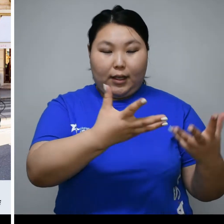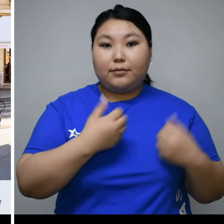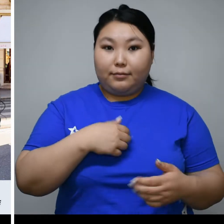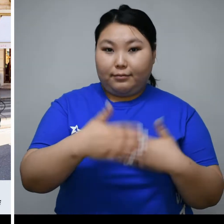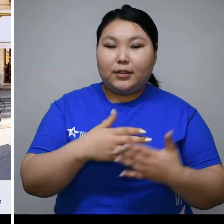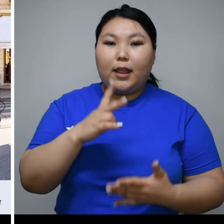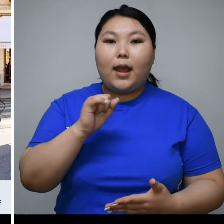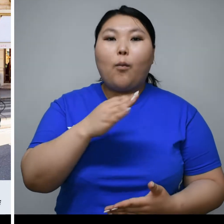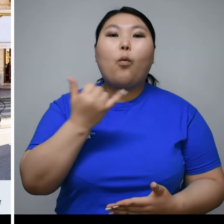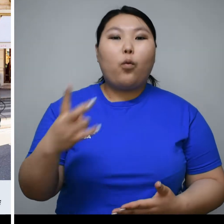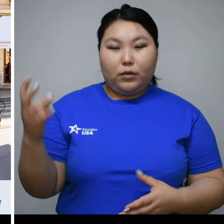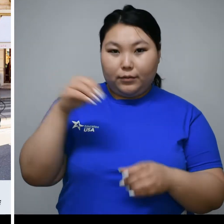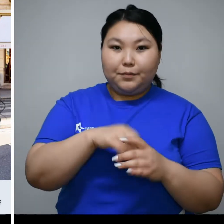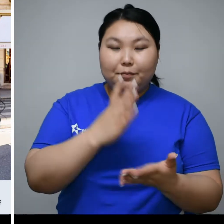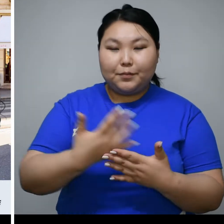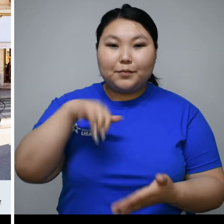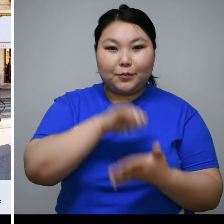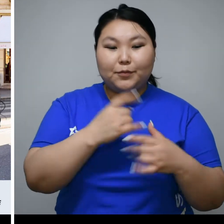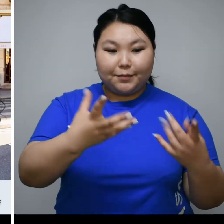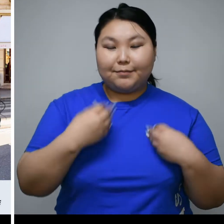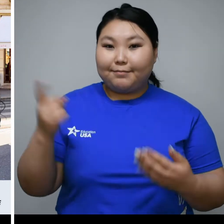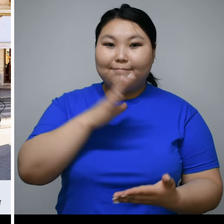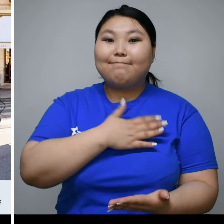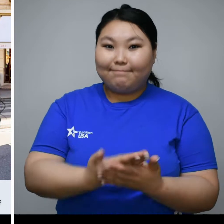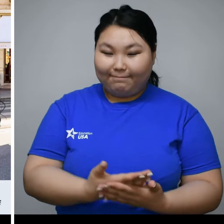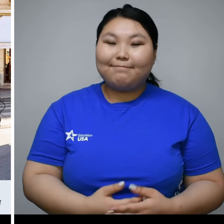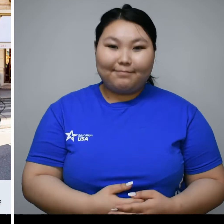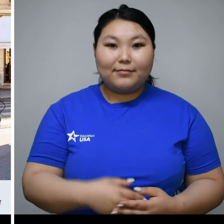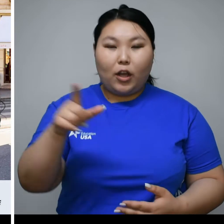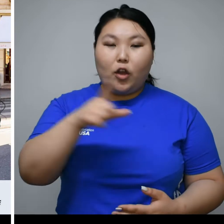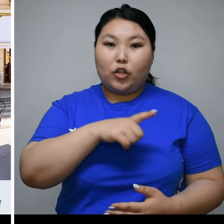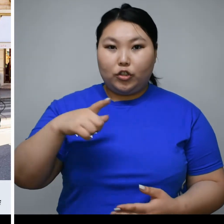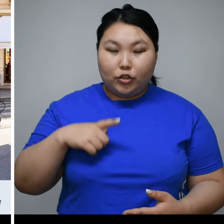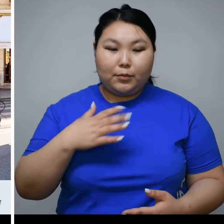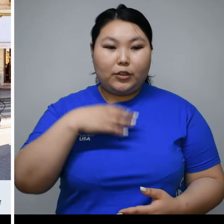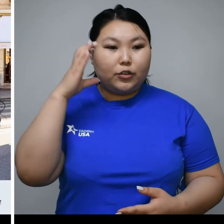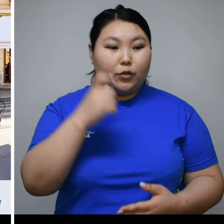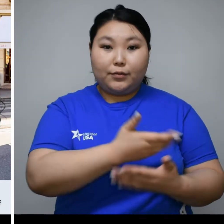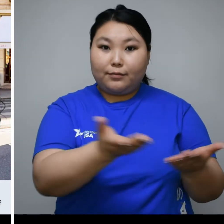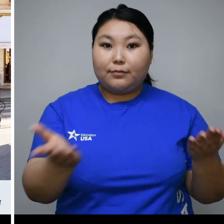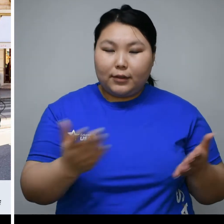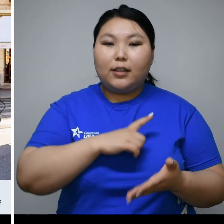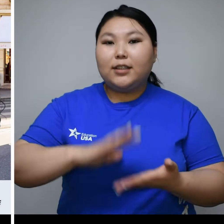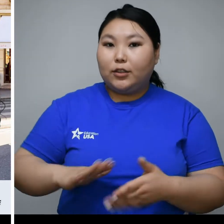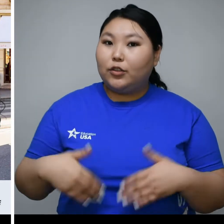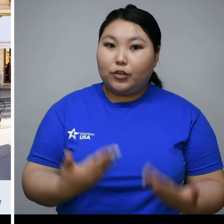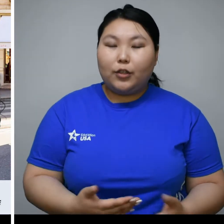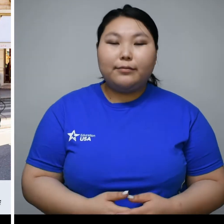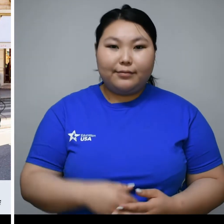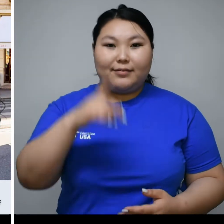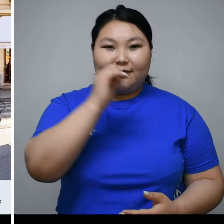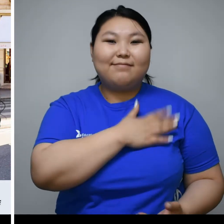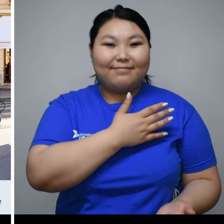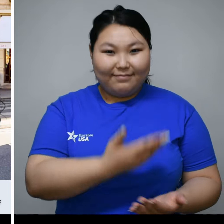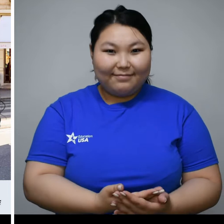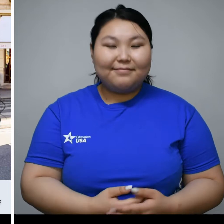байгаа намун оролцож байна. Тэгээд бидний урилгыг хүлээж авсанд баярлалаа намуна. Тэгээд өөрийгөө манай сонсогчдод танилцуулахгүй юу?